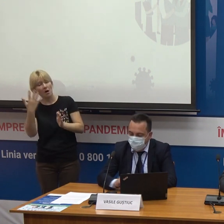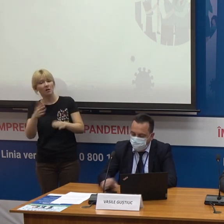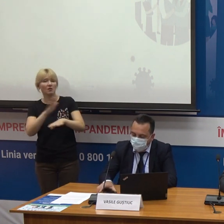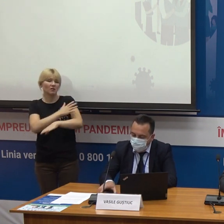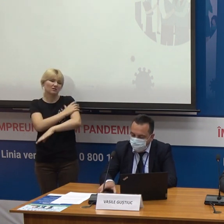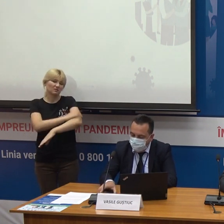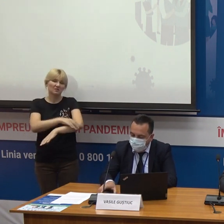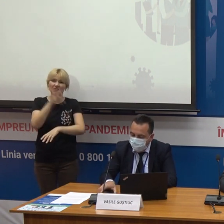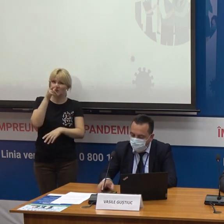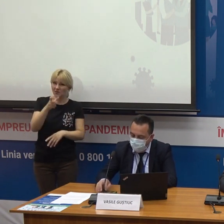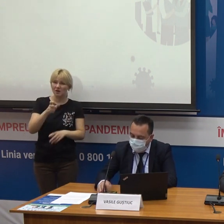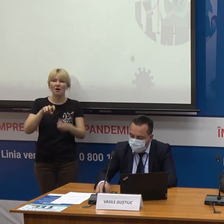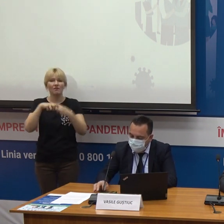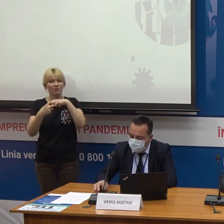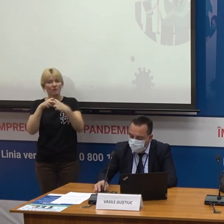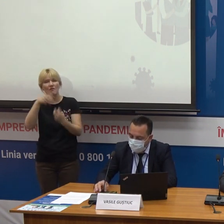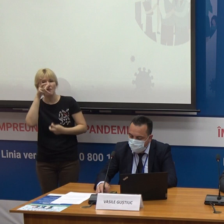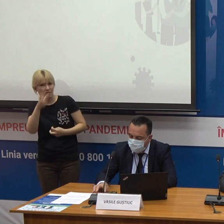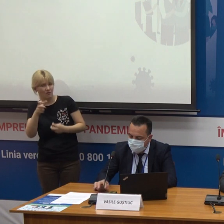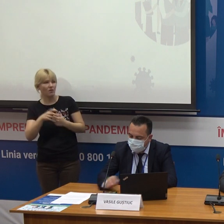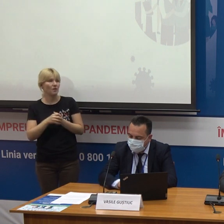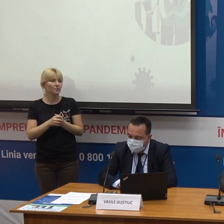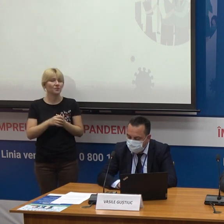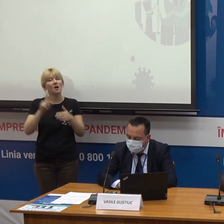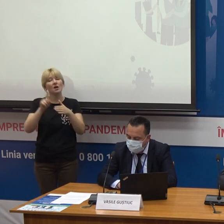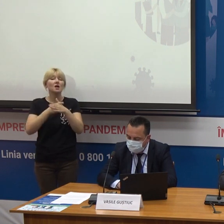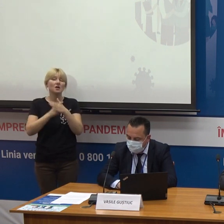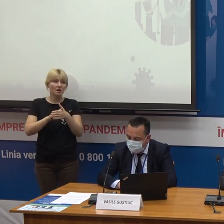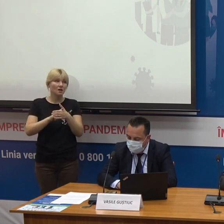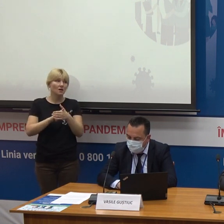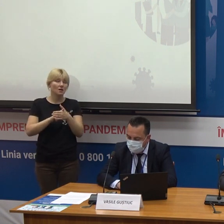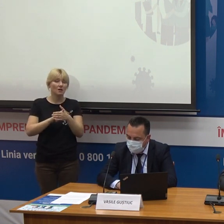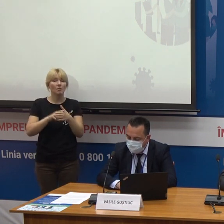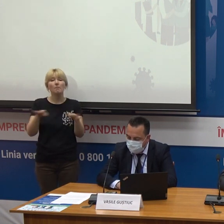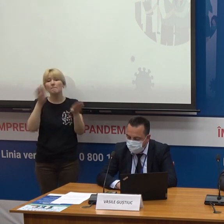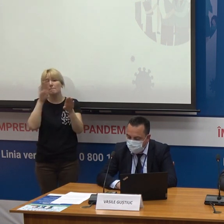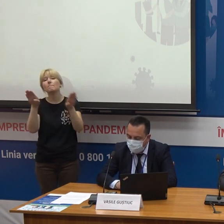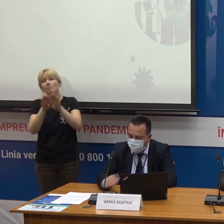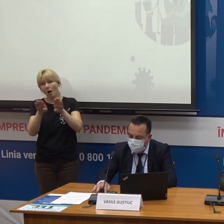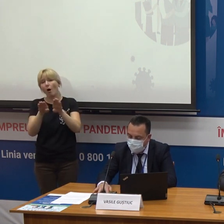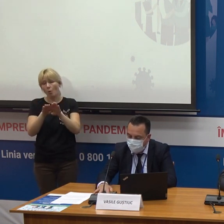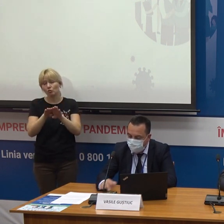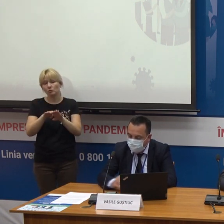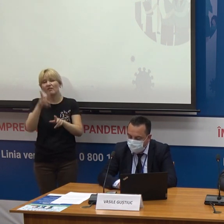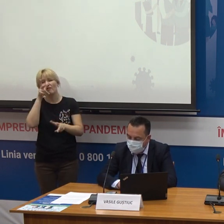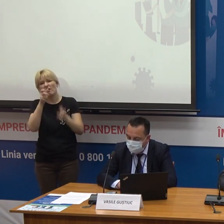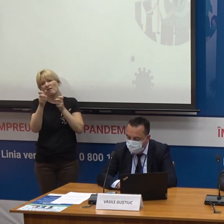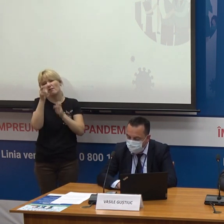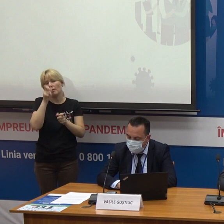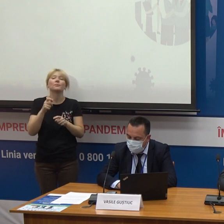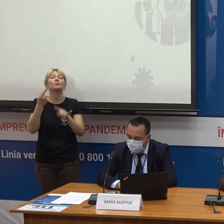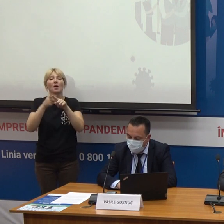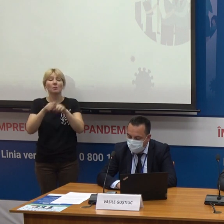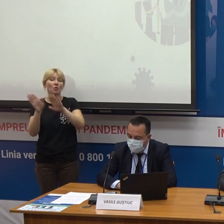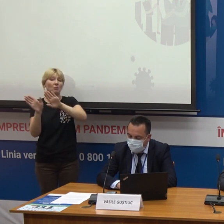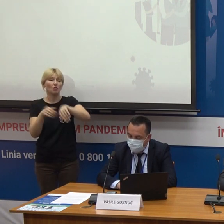oboseală, dureri musculare, dureri articulare sau o combinație dintre aceste simptome. Și ele au